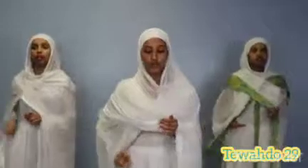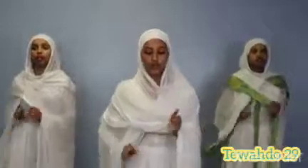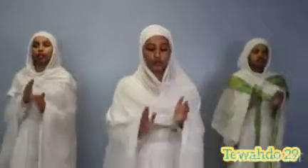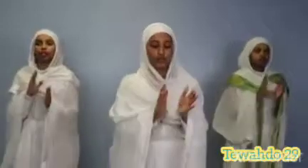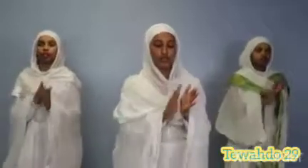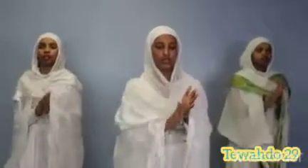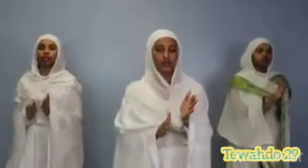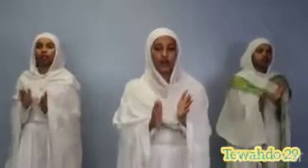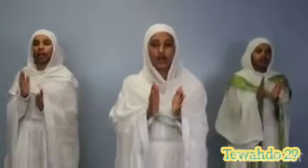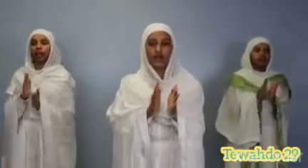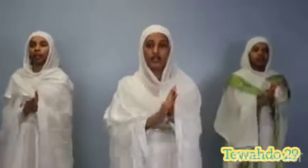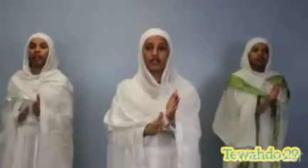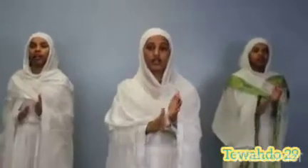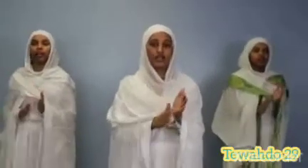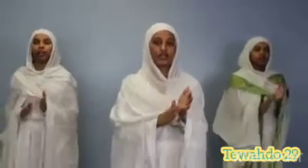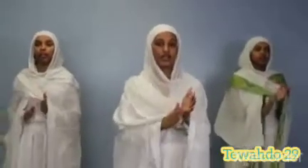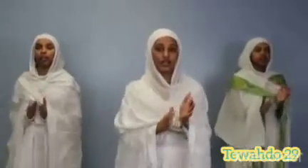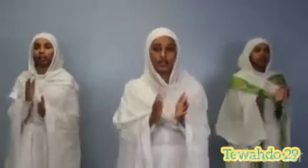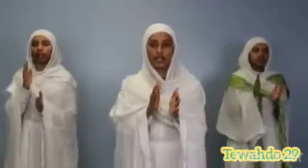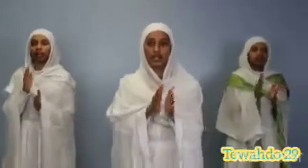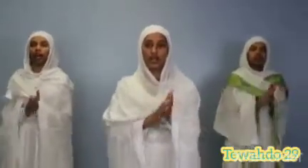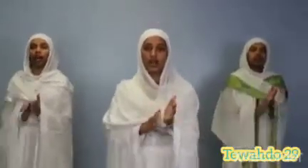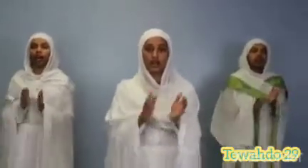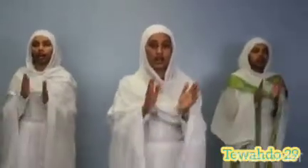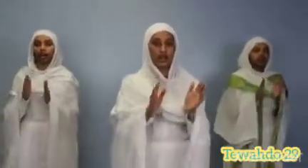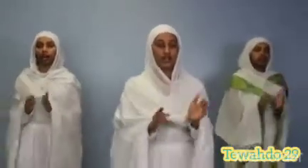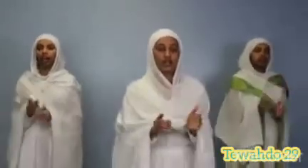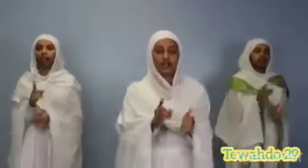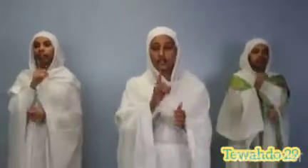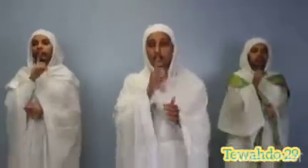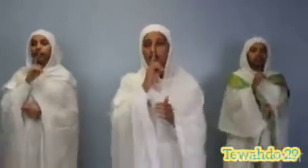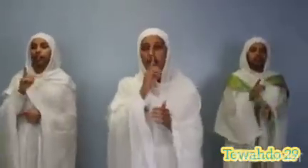ክርስቶስ ይማረን መሐሪ ነውና